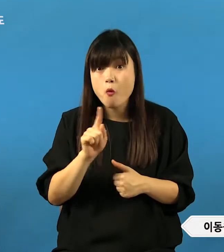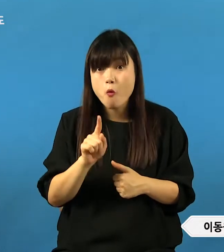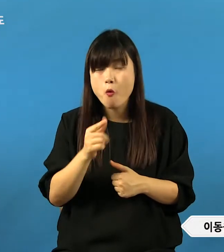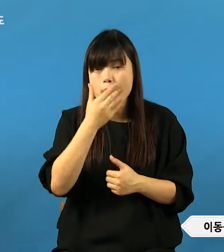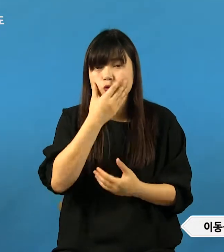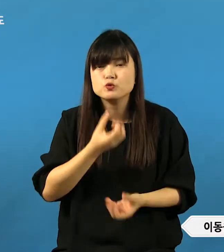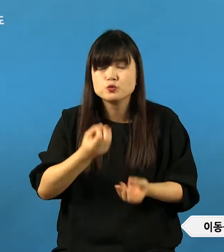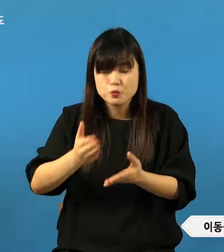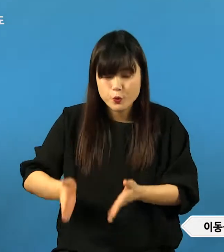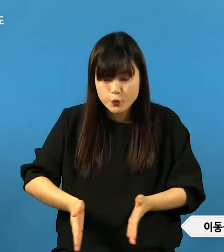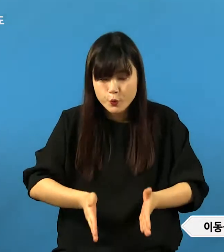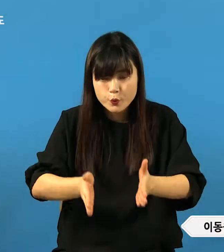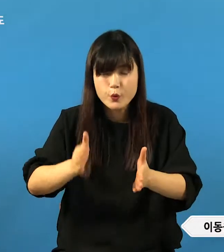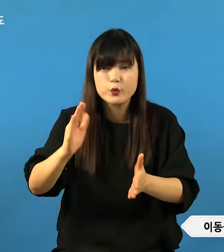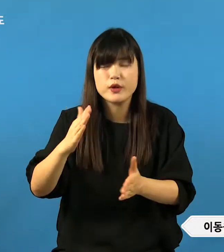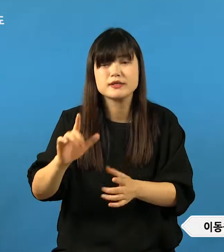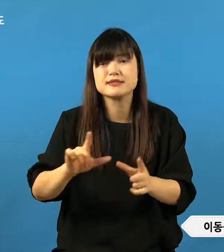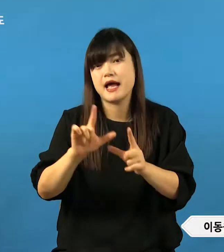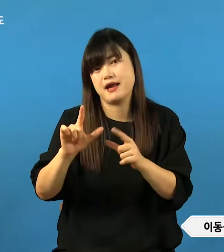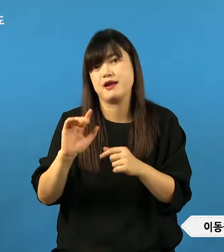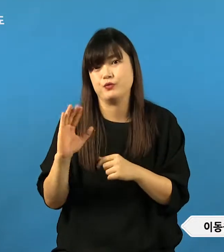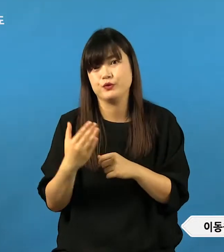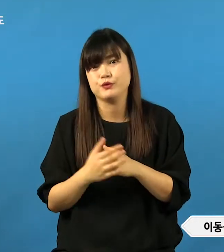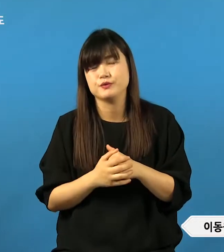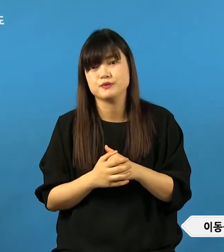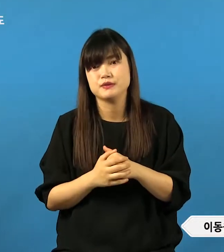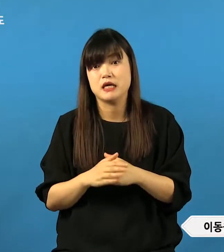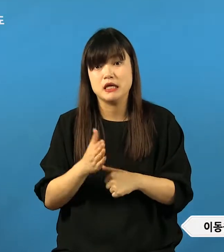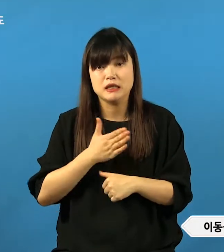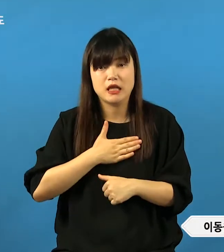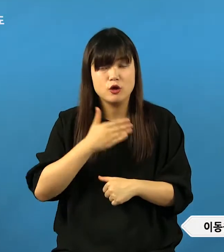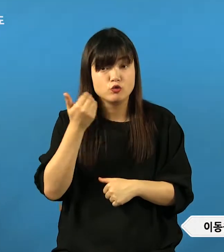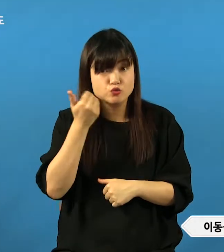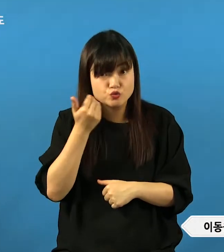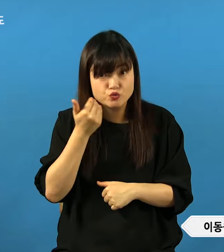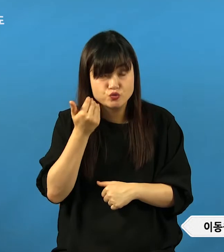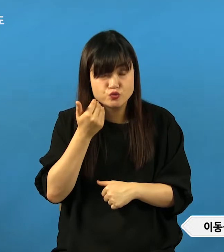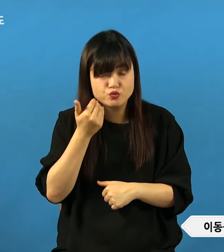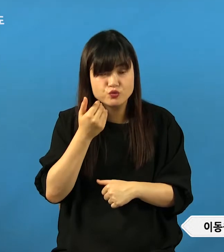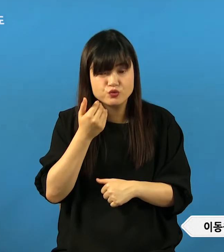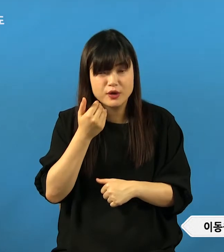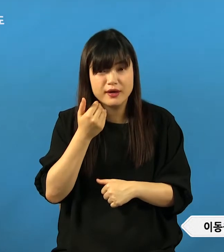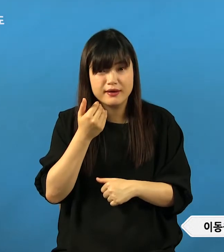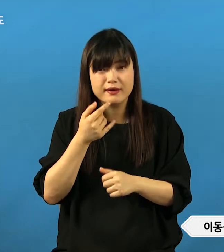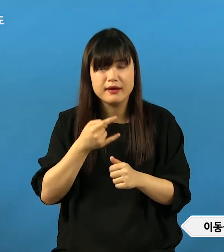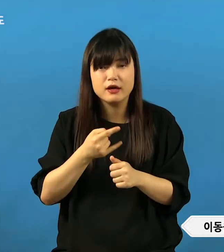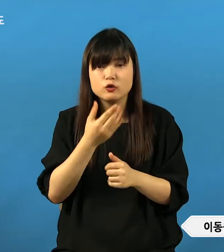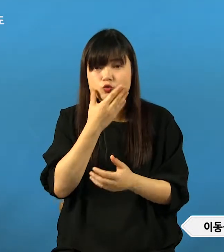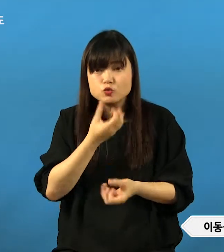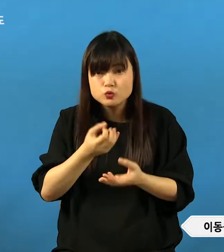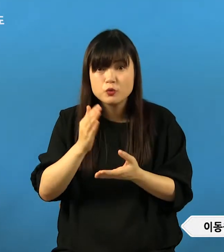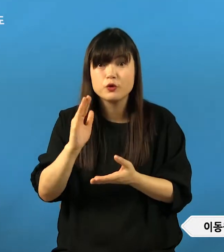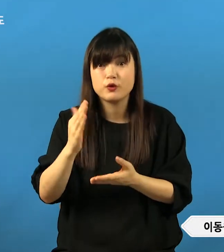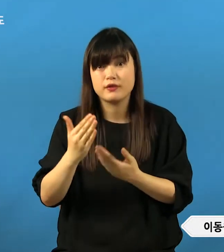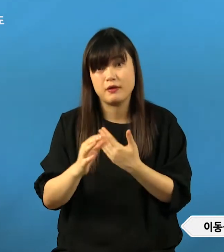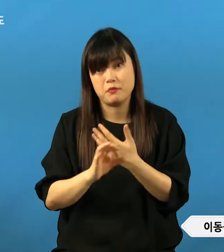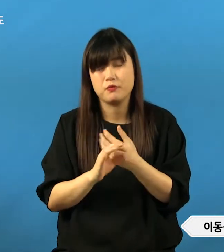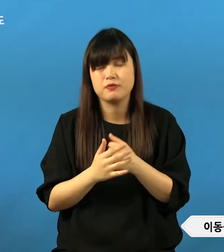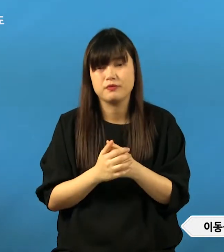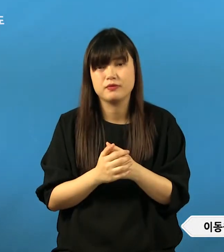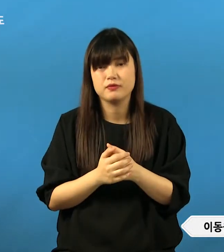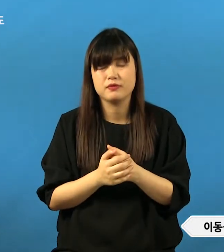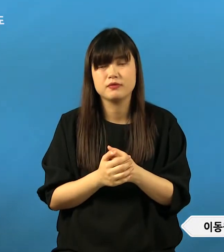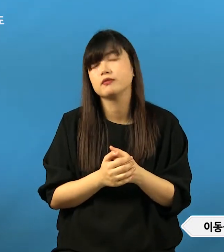그것은 축복의 통로가 되는 삶을 사는 것입니다. 내가 누군가에게 축복이 되어준다는 것, 우리가